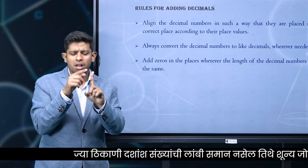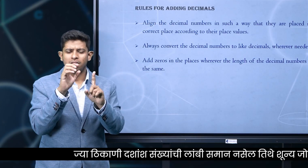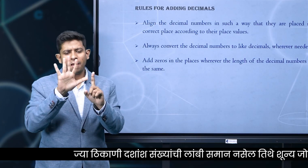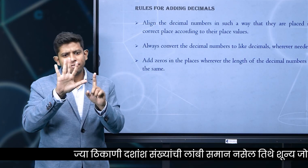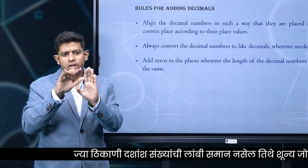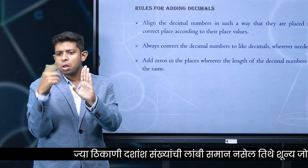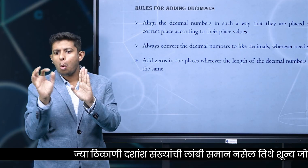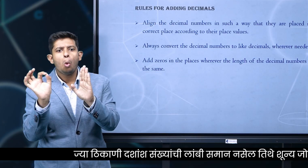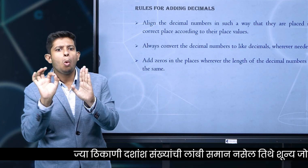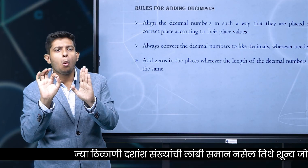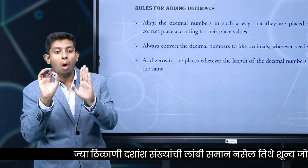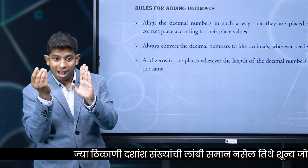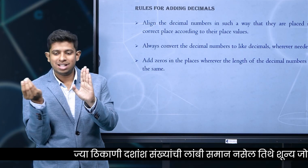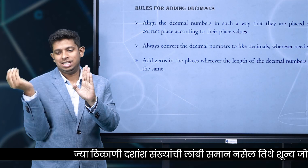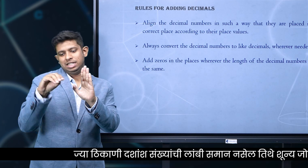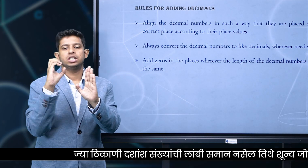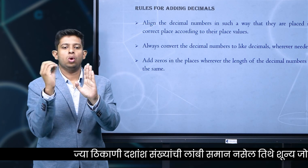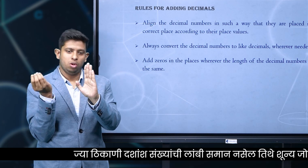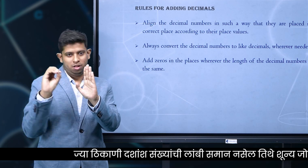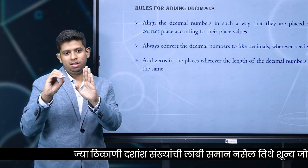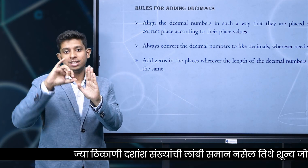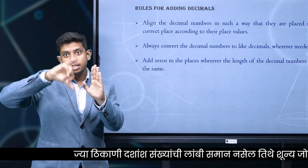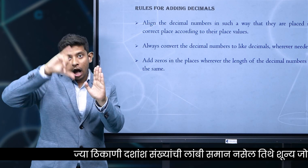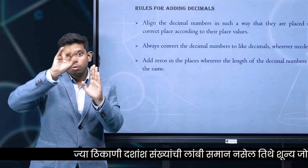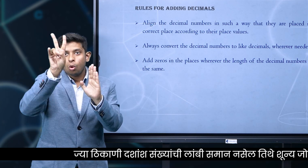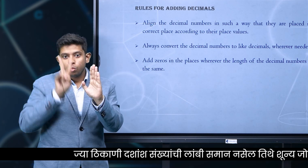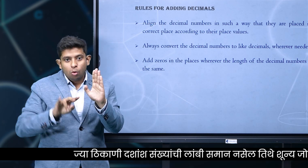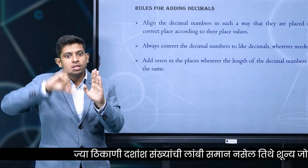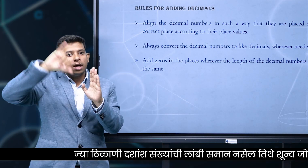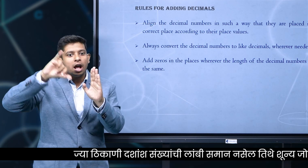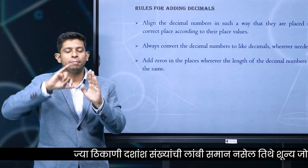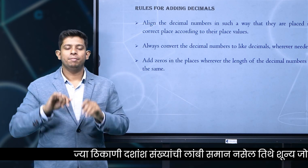जोडा.